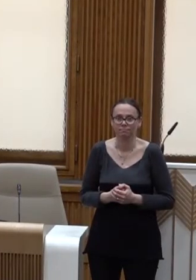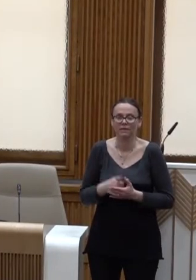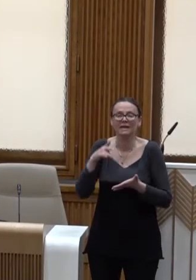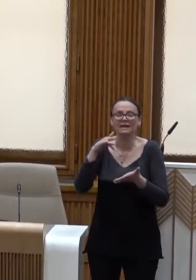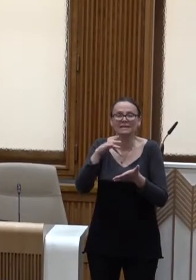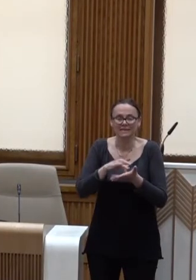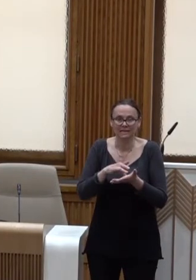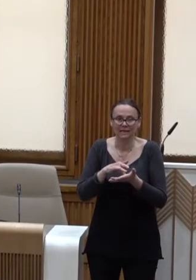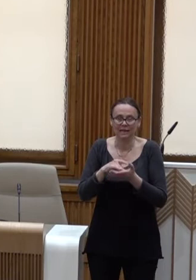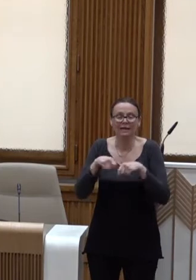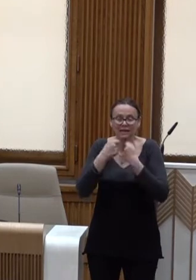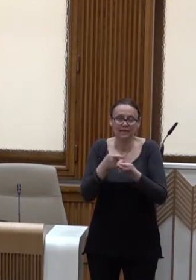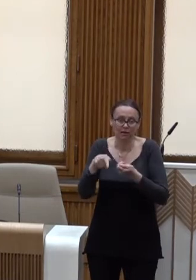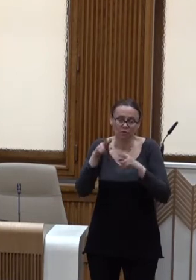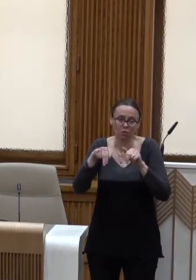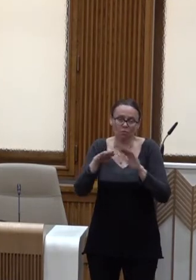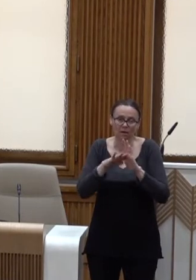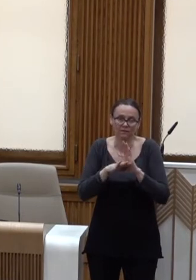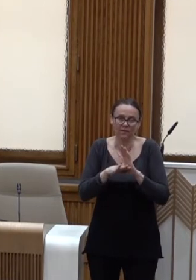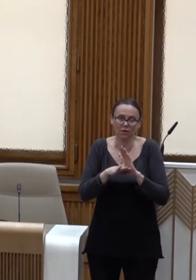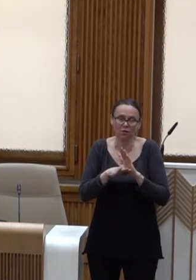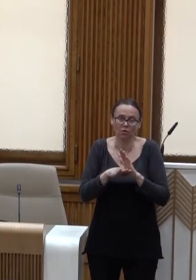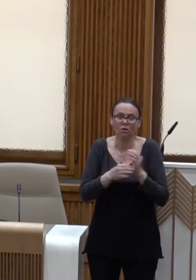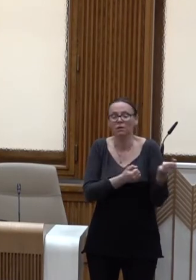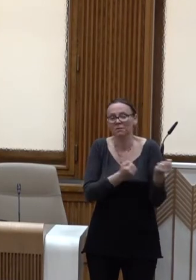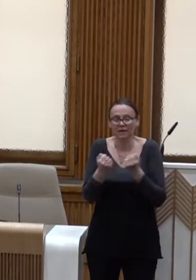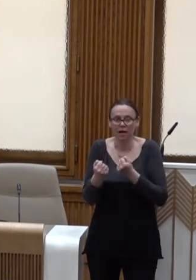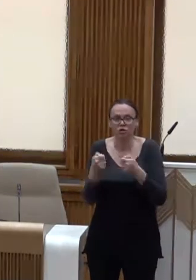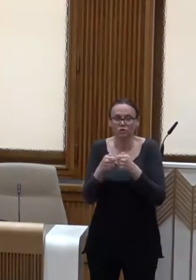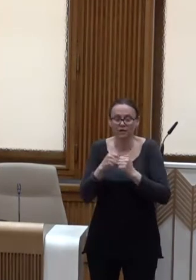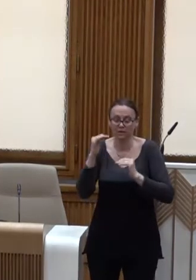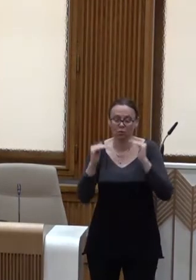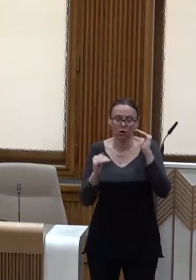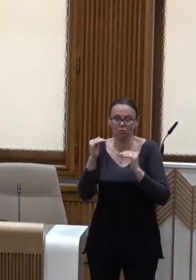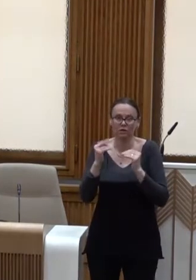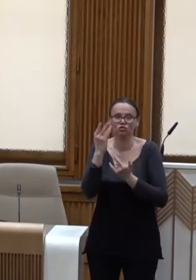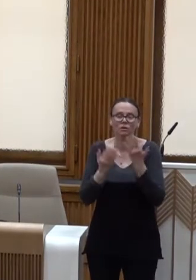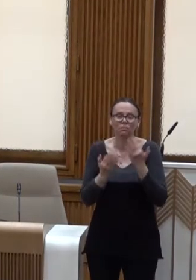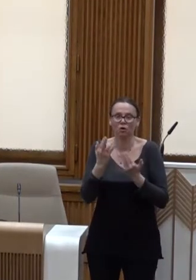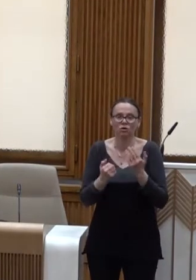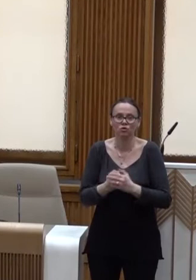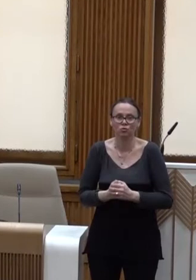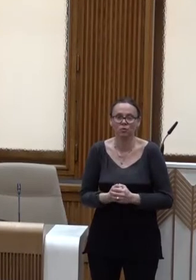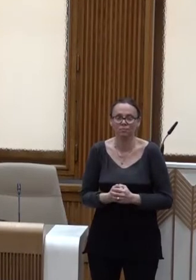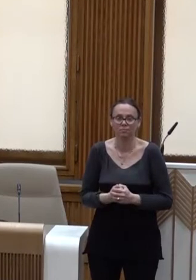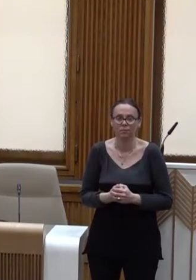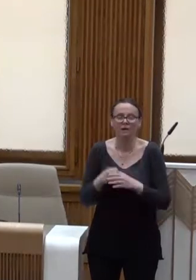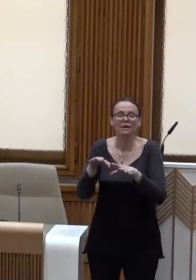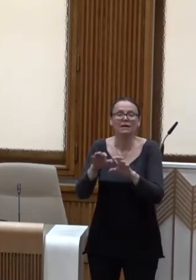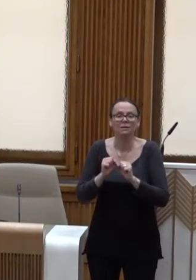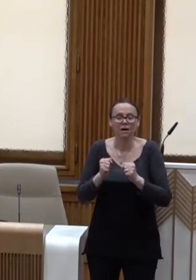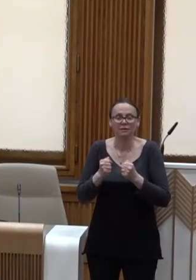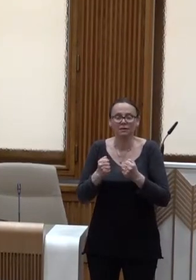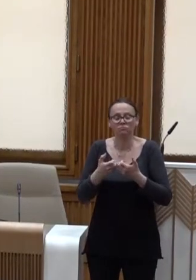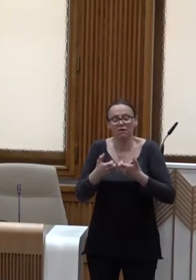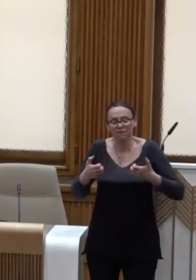cilje, ki jih zlato fiskalno pravilo prinaša v zvezi z uravnoteženim proračunom, je mati fleksibilno